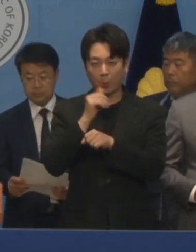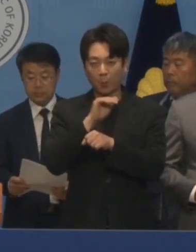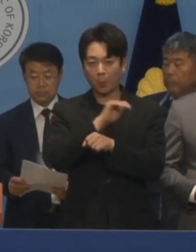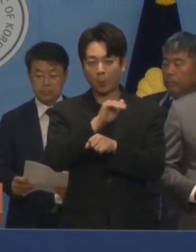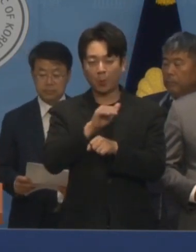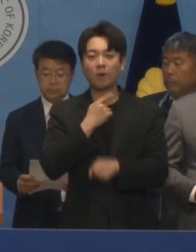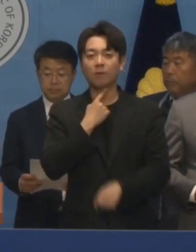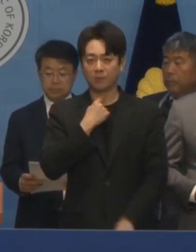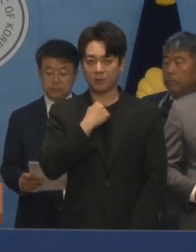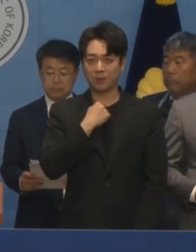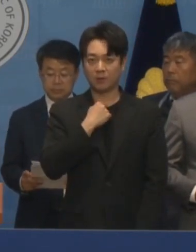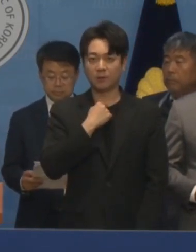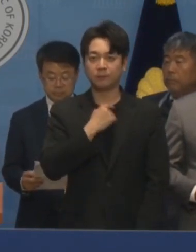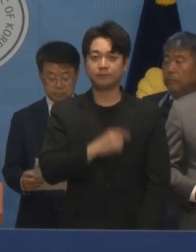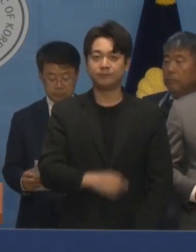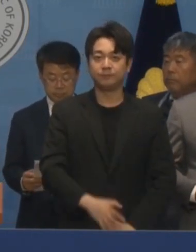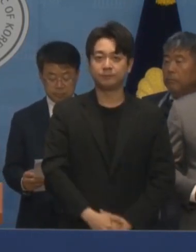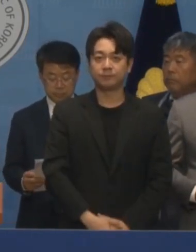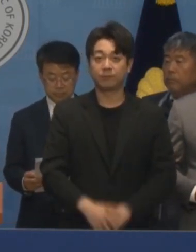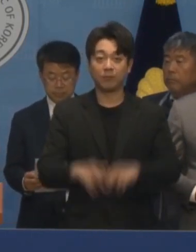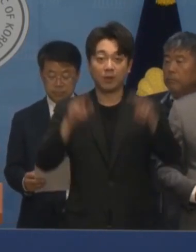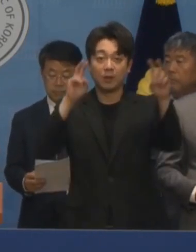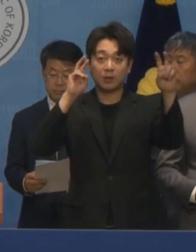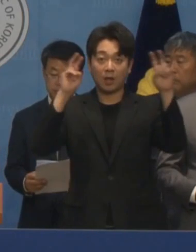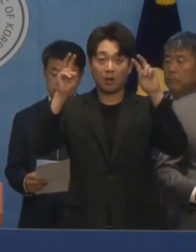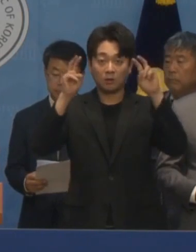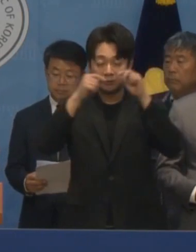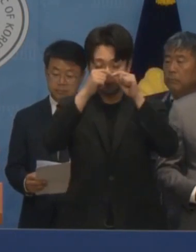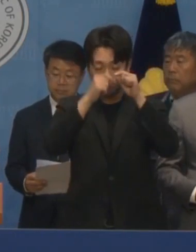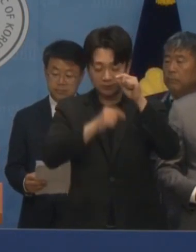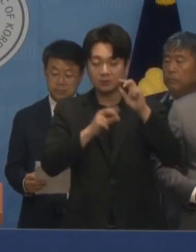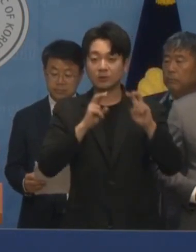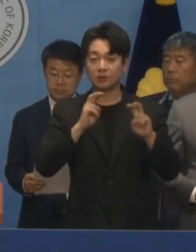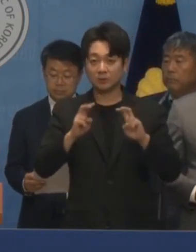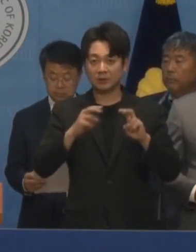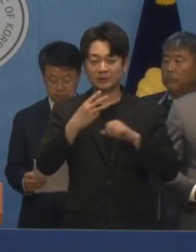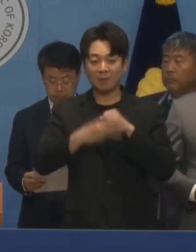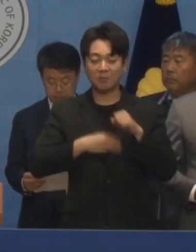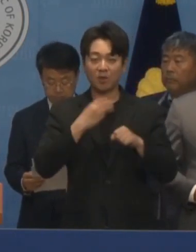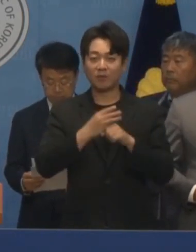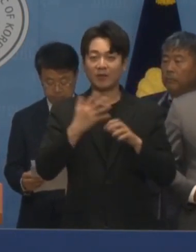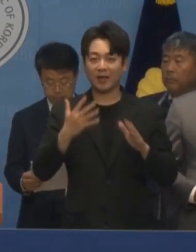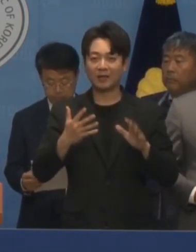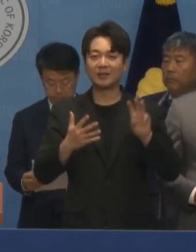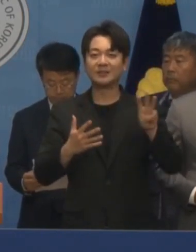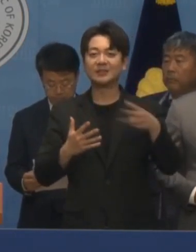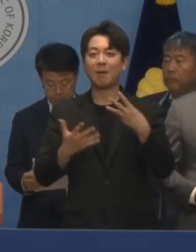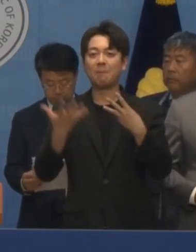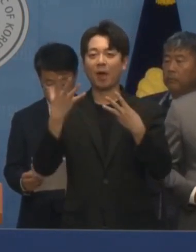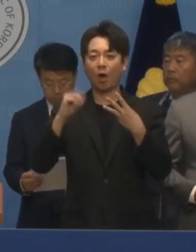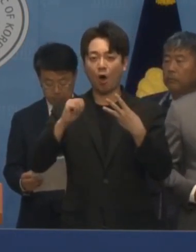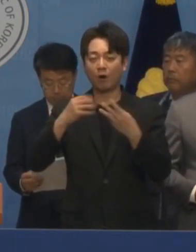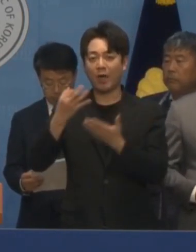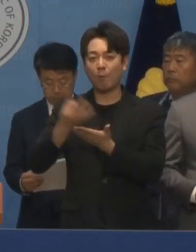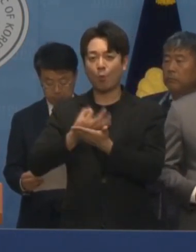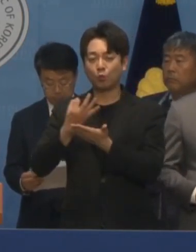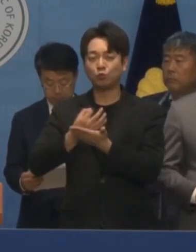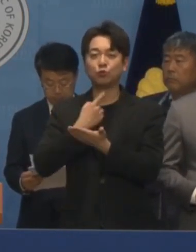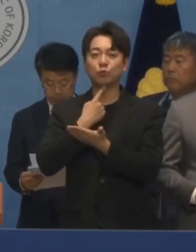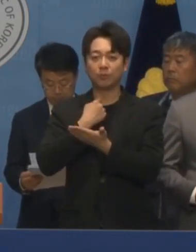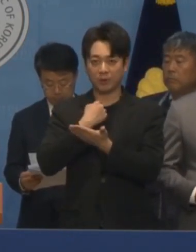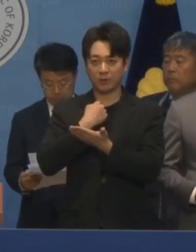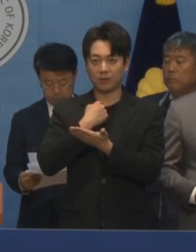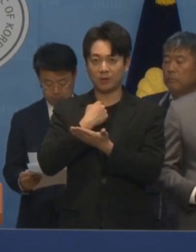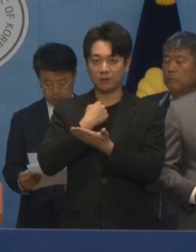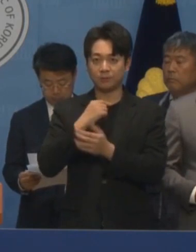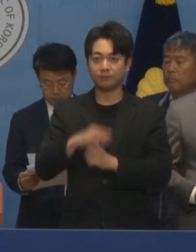행사해왔습니다. 상장사인 계열사로부터 지난 3년간 300억이 넘는 보수를 받았습니다. 자산